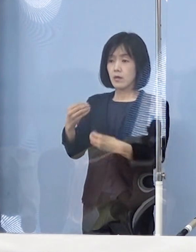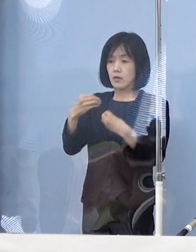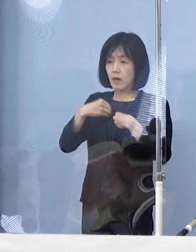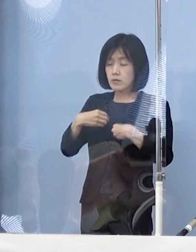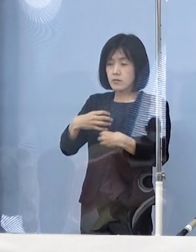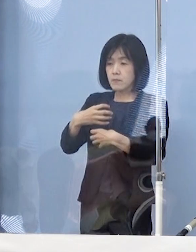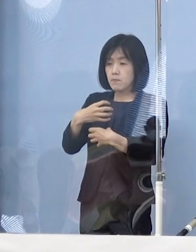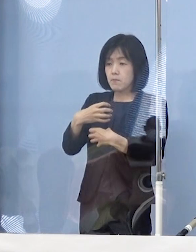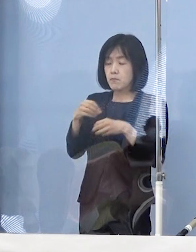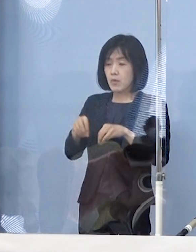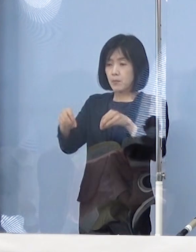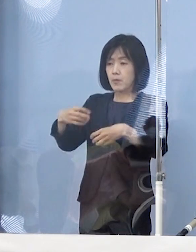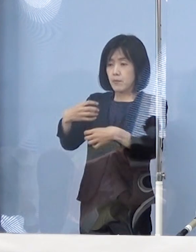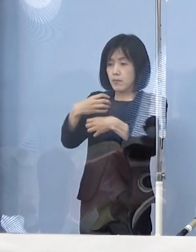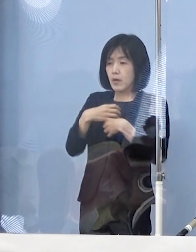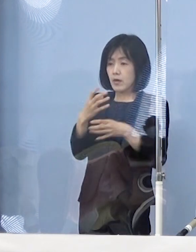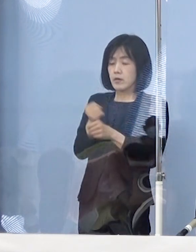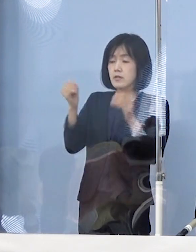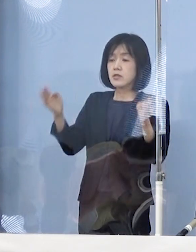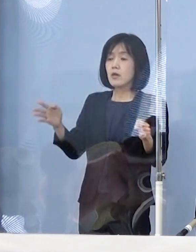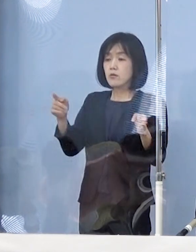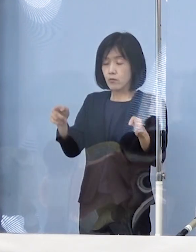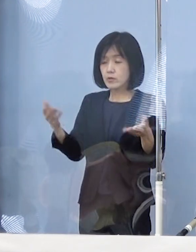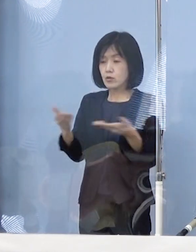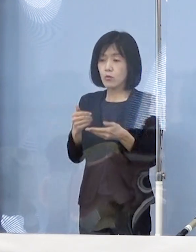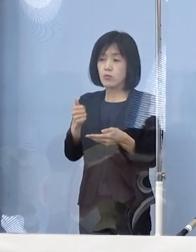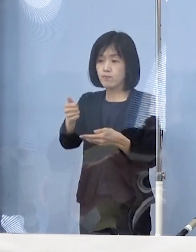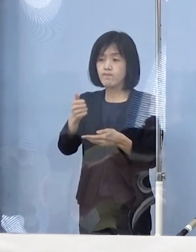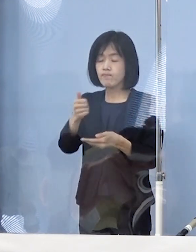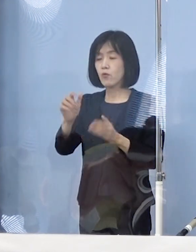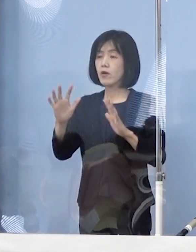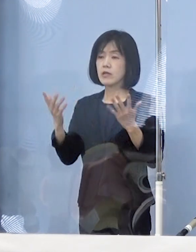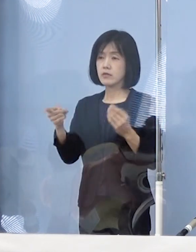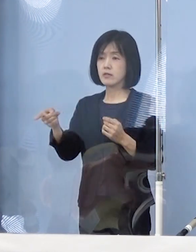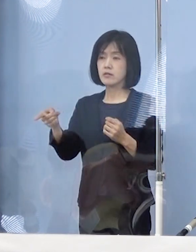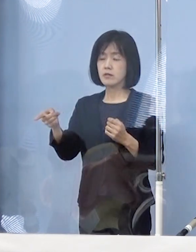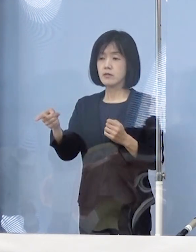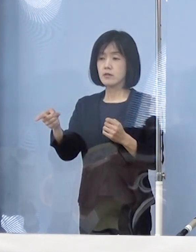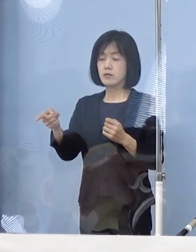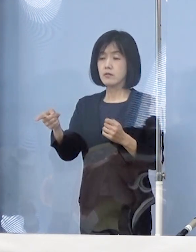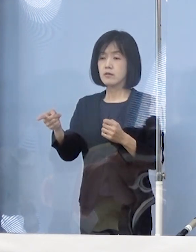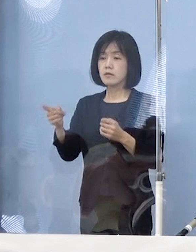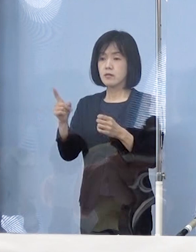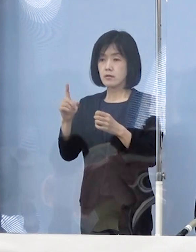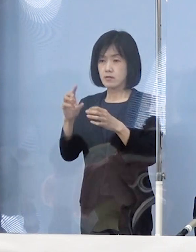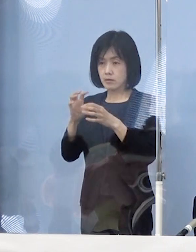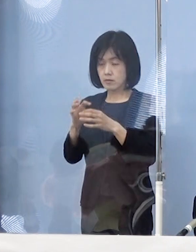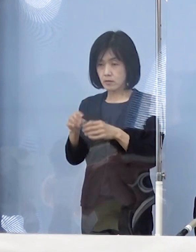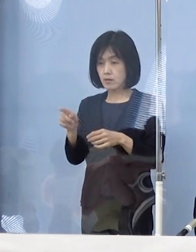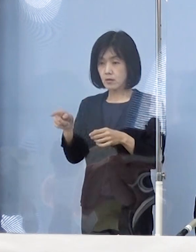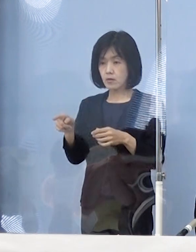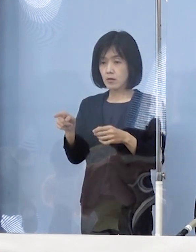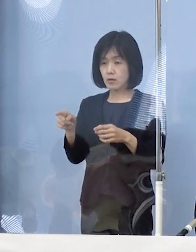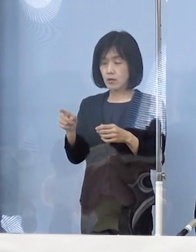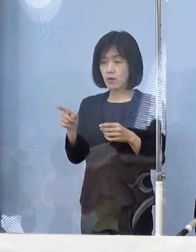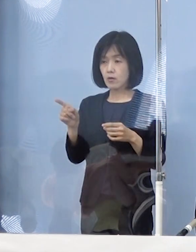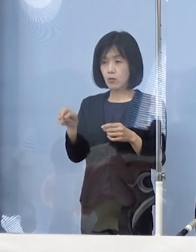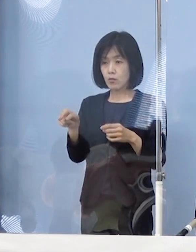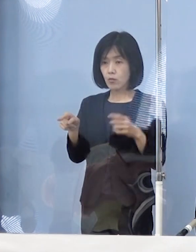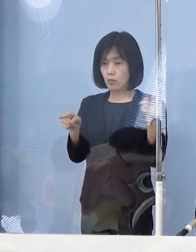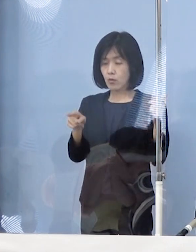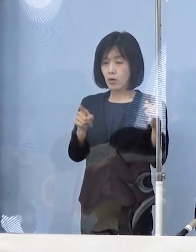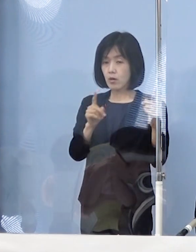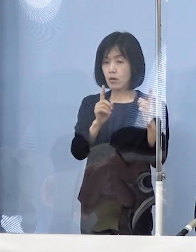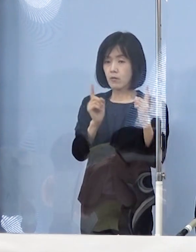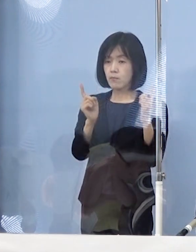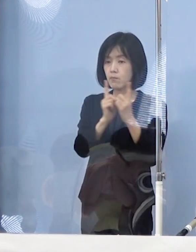2488例目の方だけだと聞いております。出勤されていらっしゃらないということですので、おそらくこの濃厚接触者を通じて感